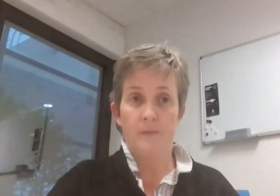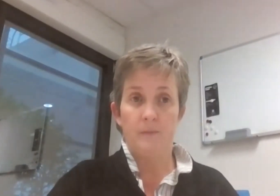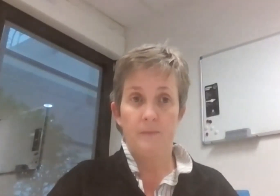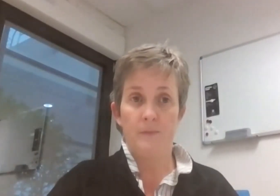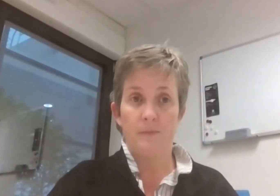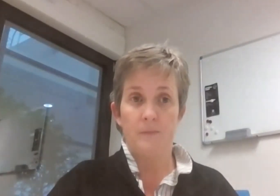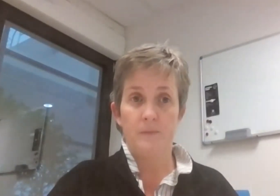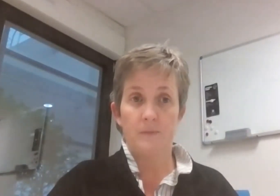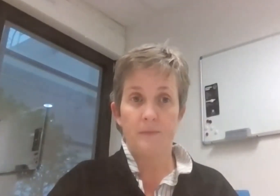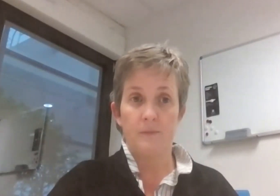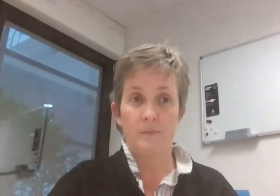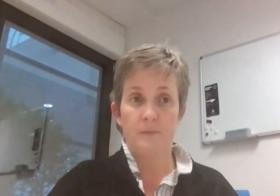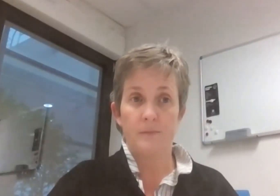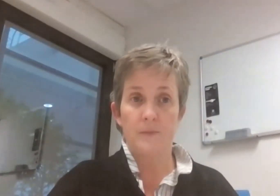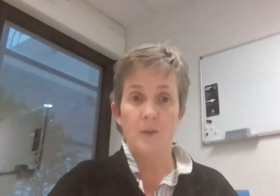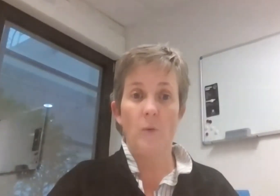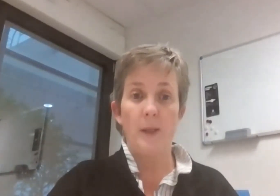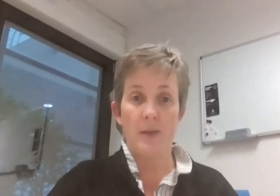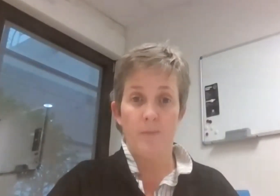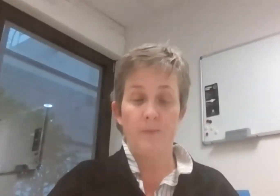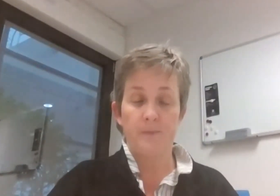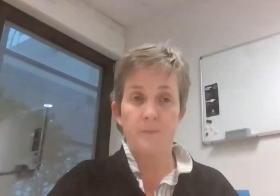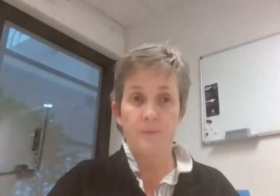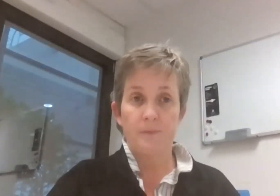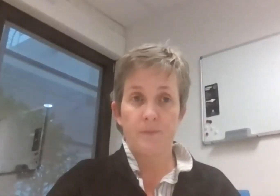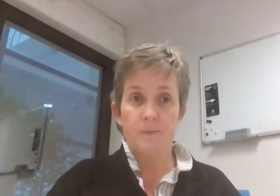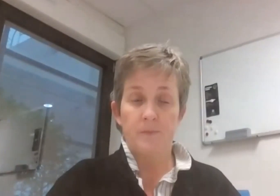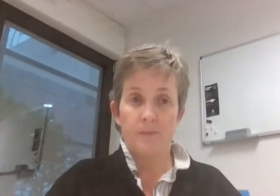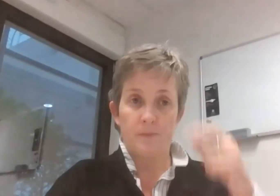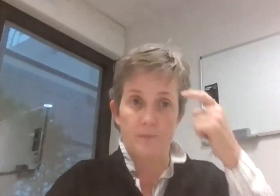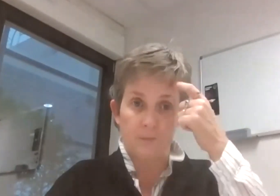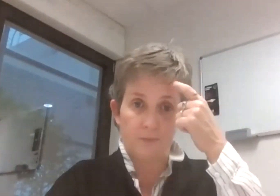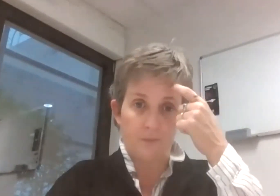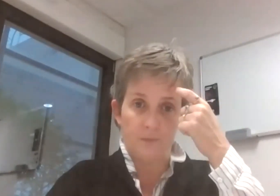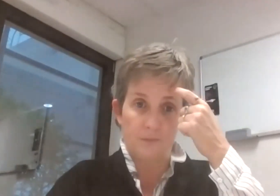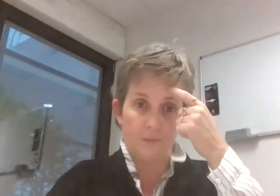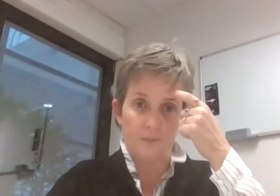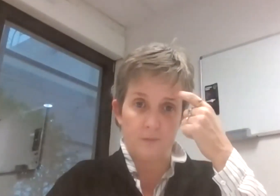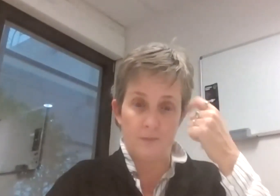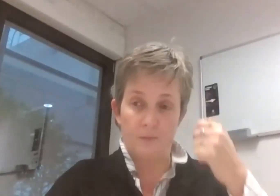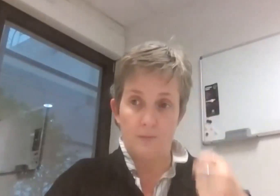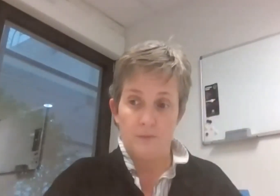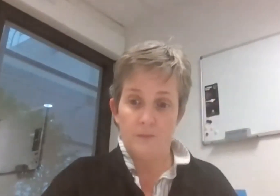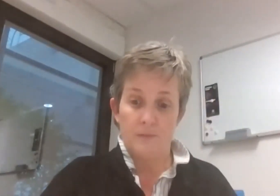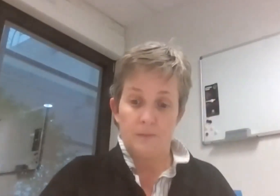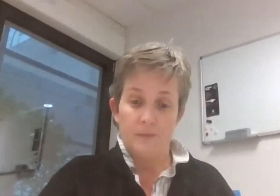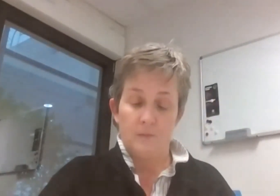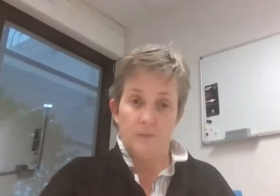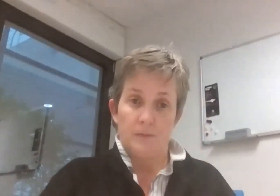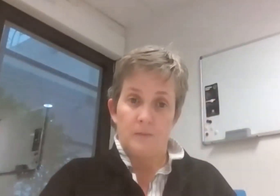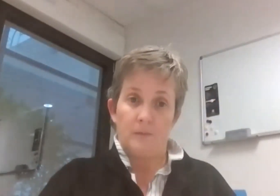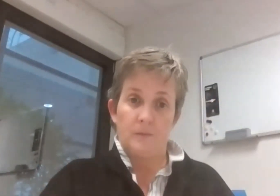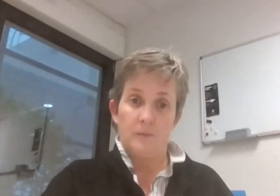une proposition, pour un projet d'établissement finalement. Complètement. Avec des petites séances d'apprentissage qui sont à la fois